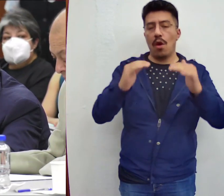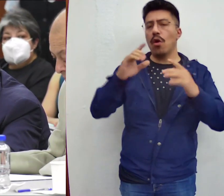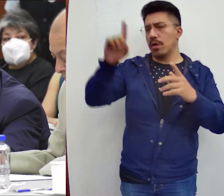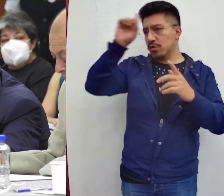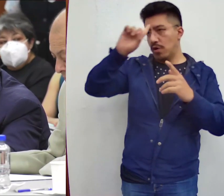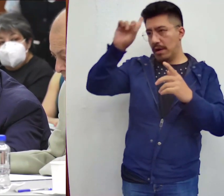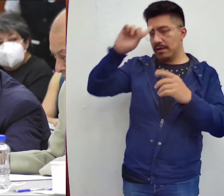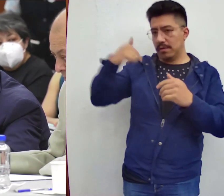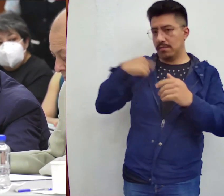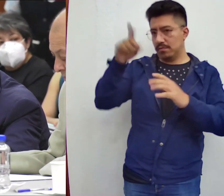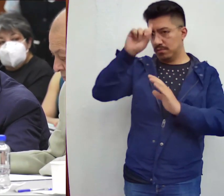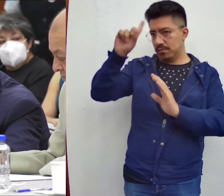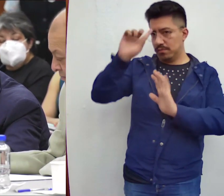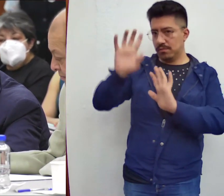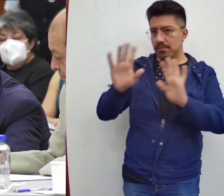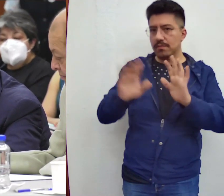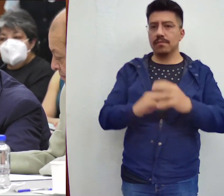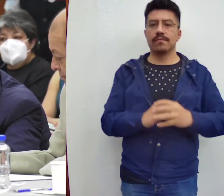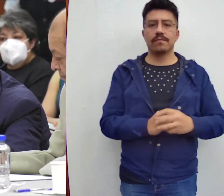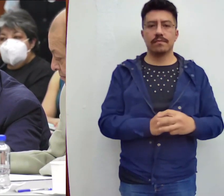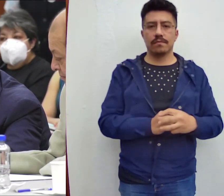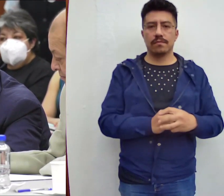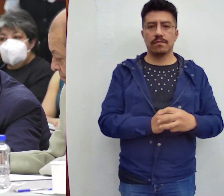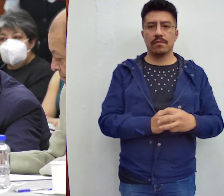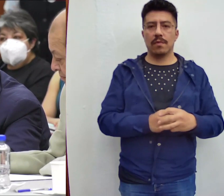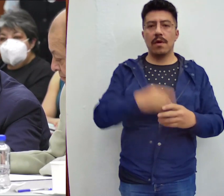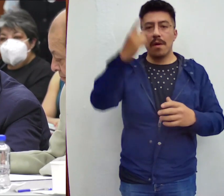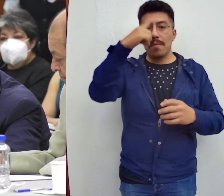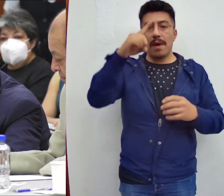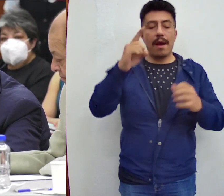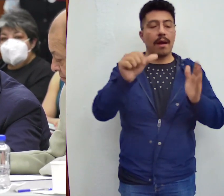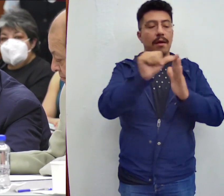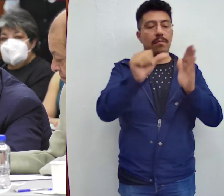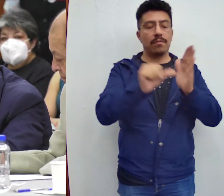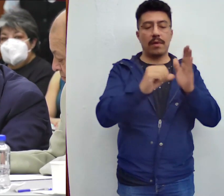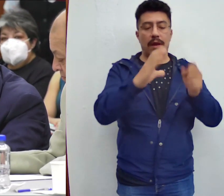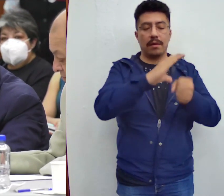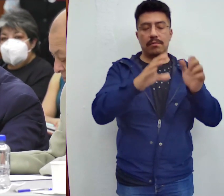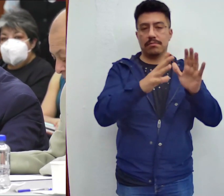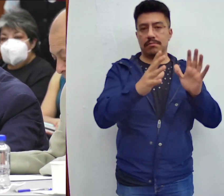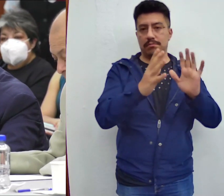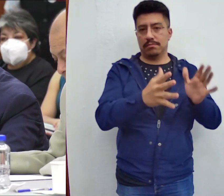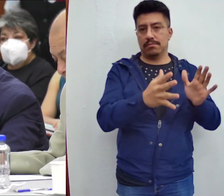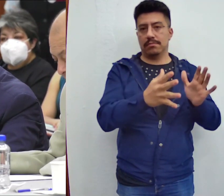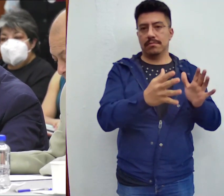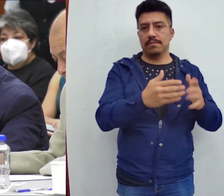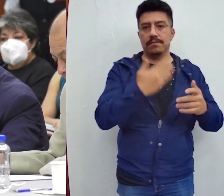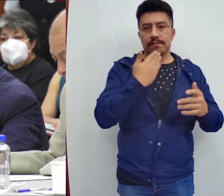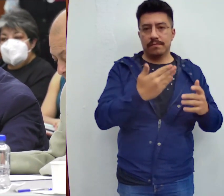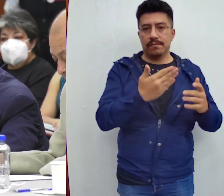haría para poder completar este artículo de funciones